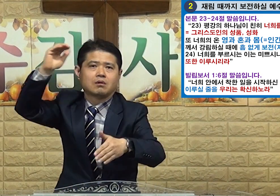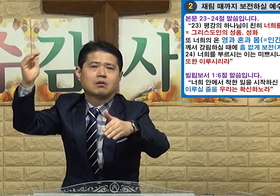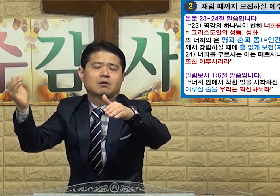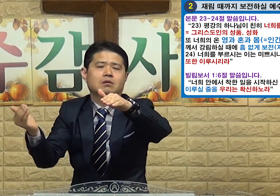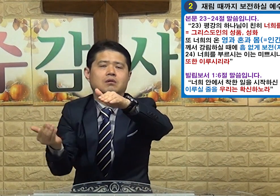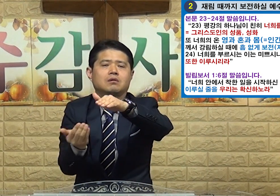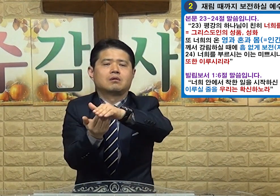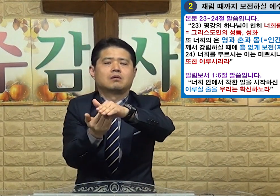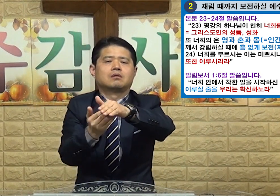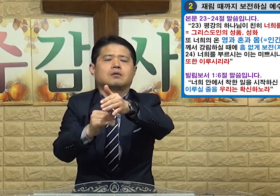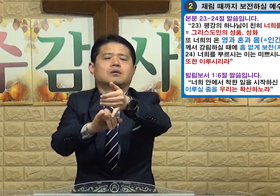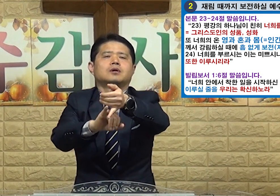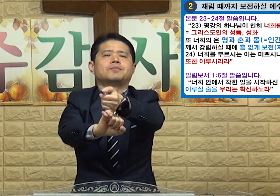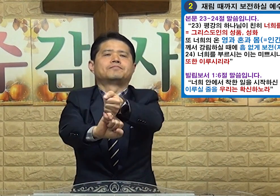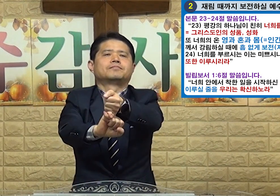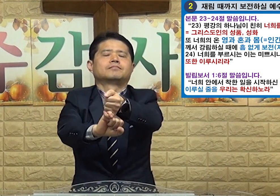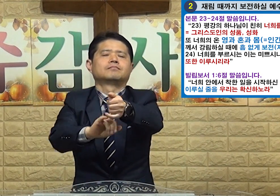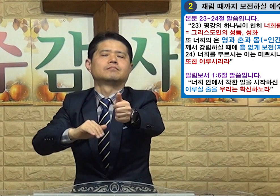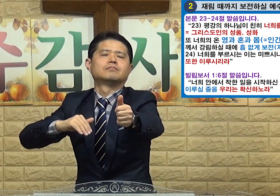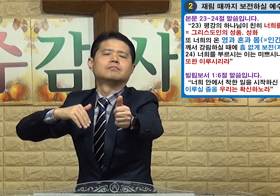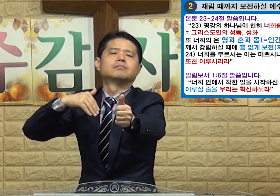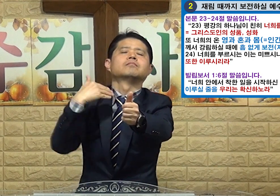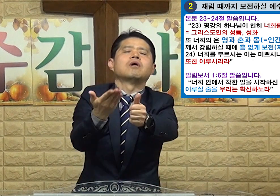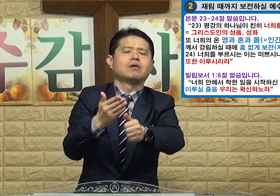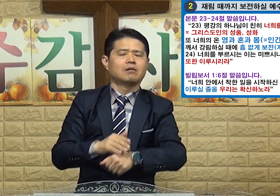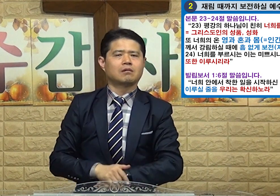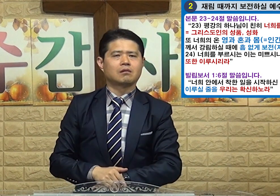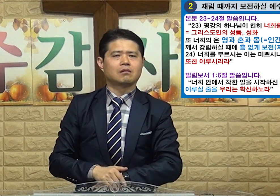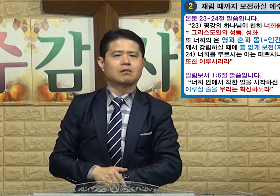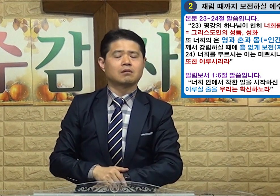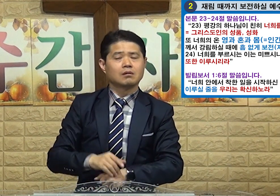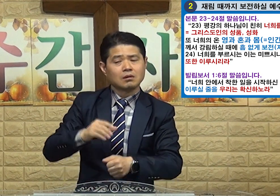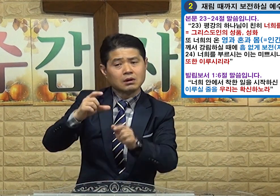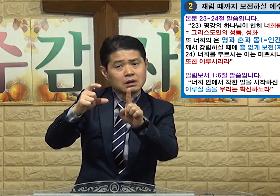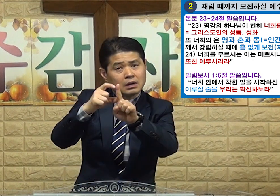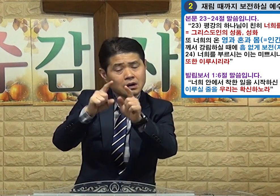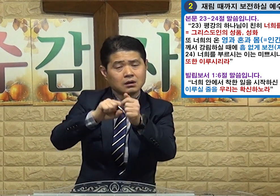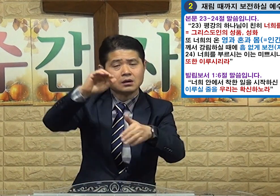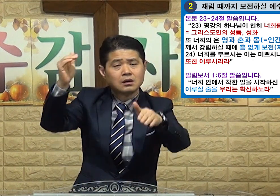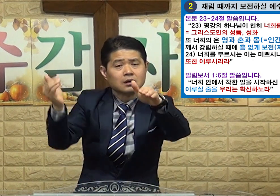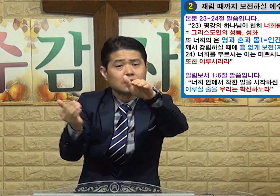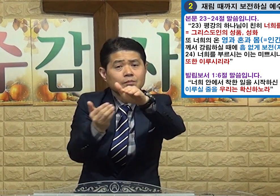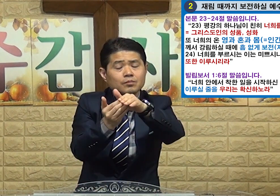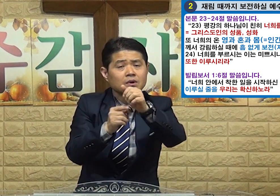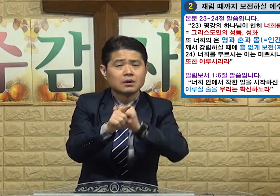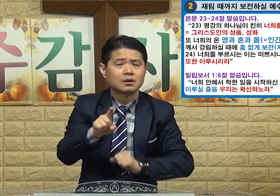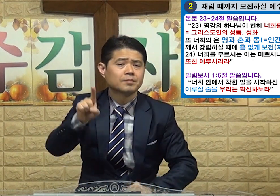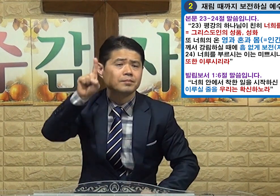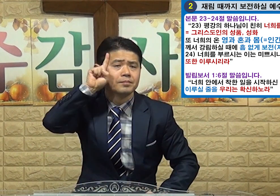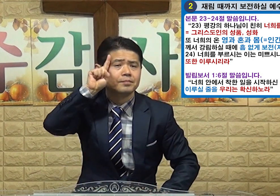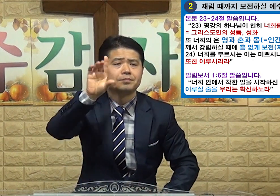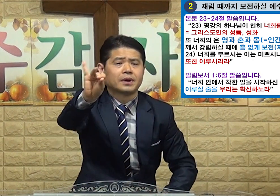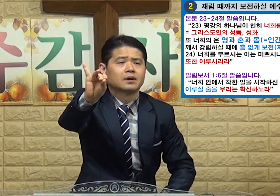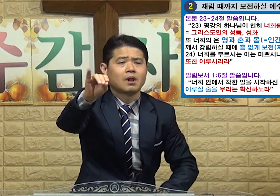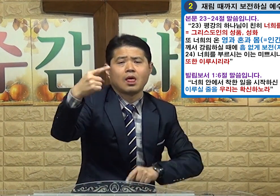약속하셨고 아버지께서 그 뜻을 이룰 것을 우리에게 전하실 것입니다. 성취한다는